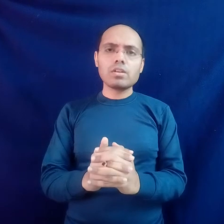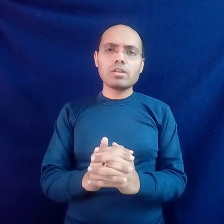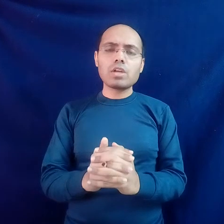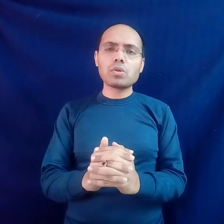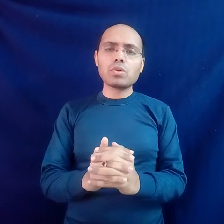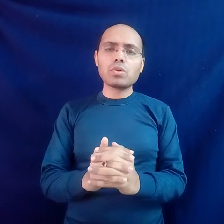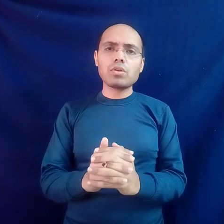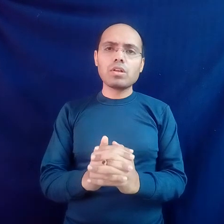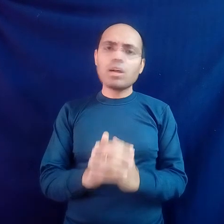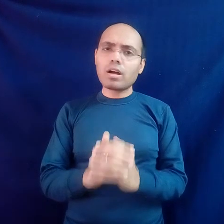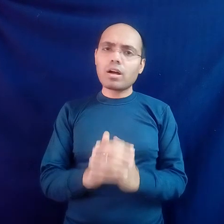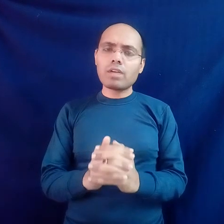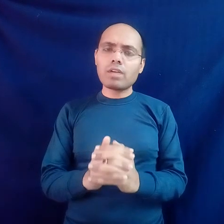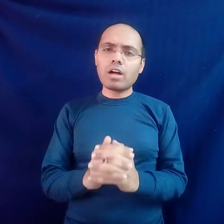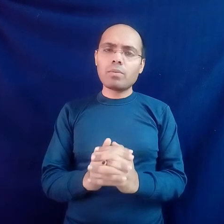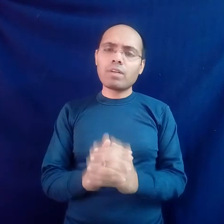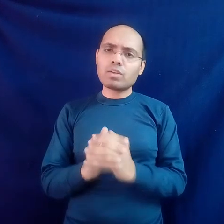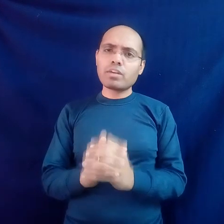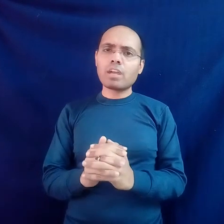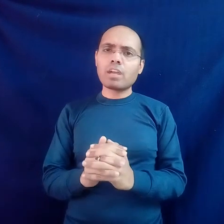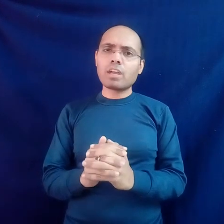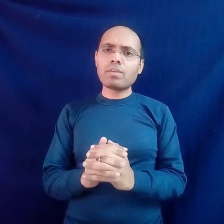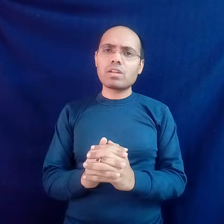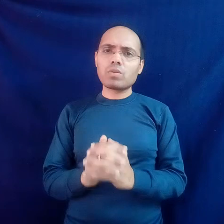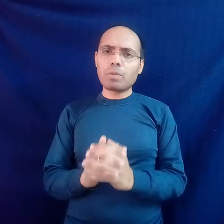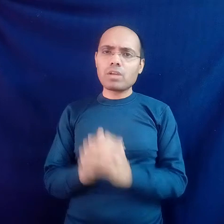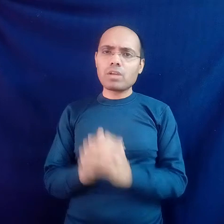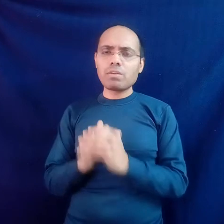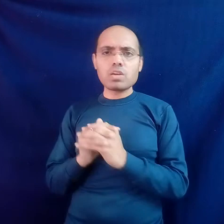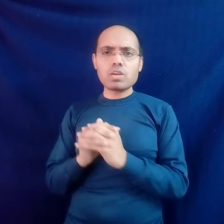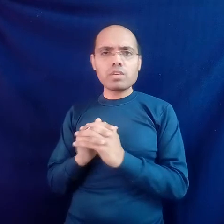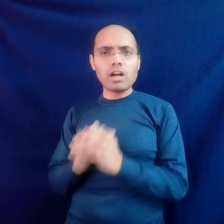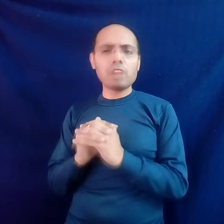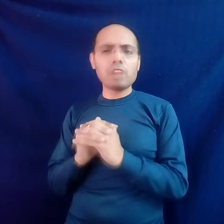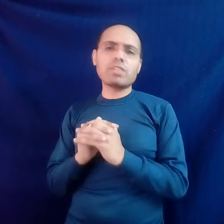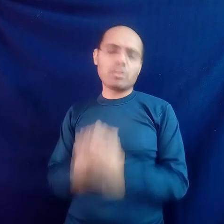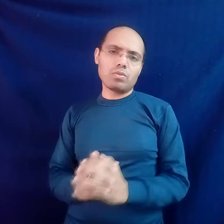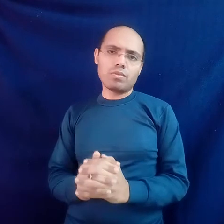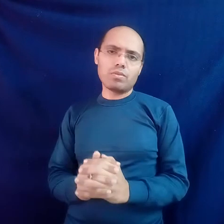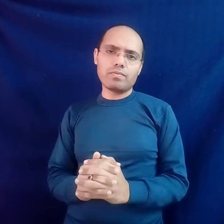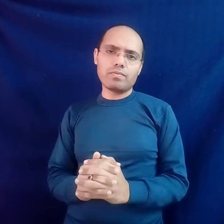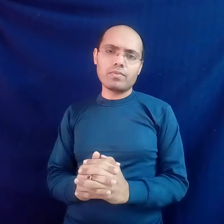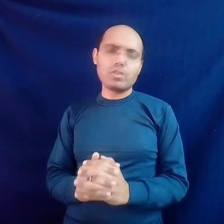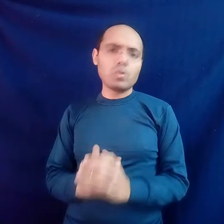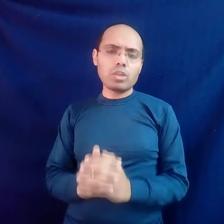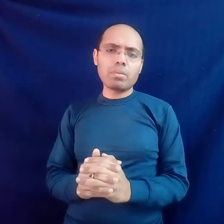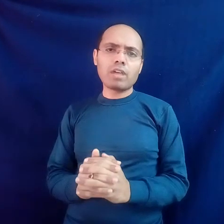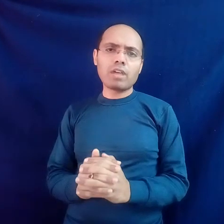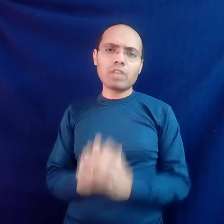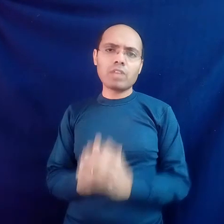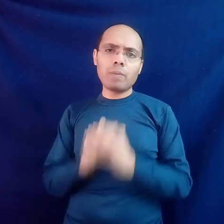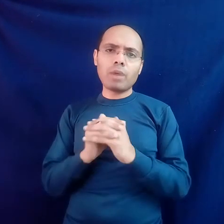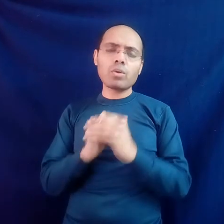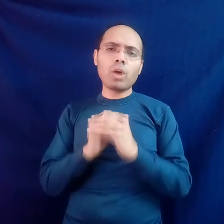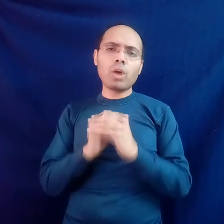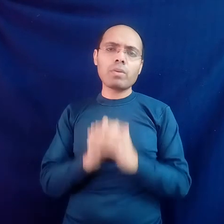ठीक है दोस्तों। अगर आप राजोवी गार्डन में रहते हो तो आप कहते हो मैं राजोवी गार्डन में रहता हूँ। उसी प्रकार से आप अमुक गाँव में रहते